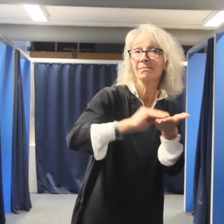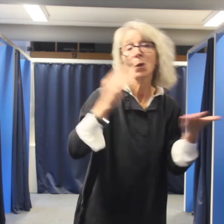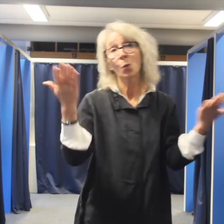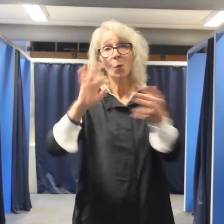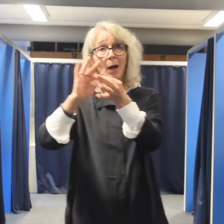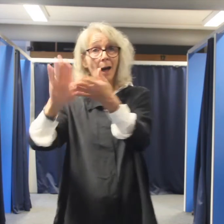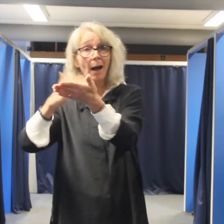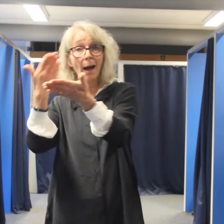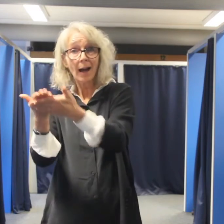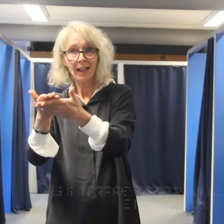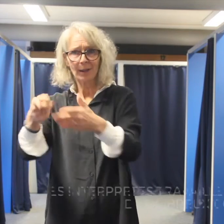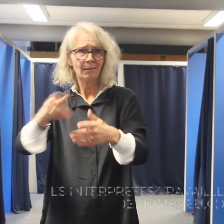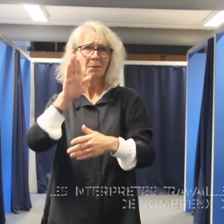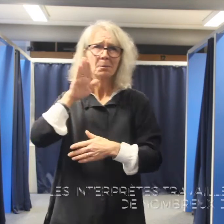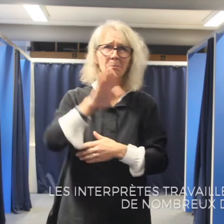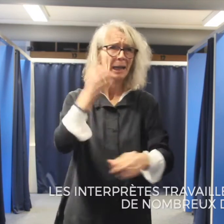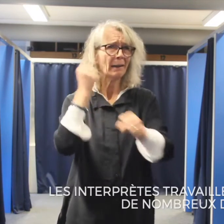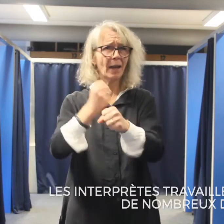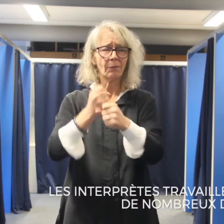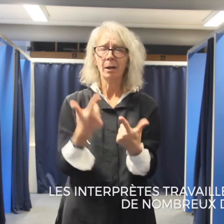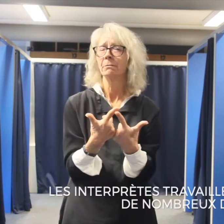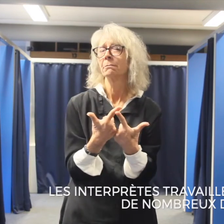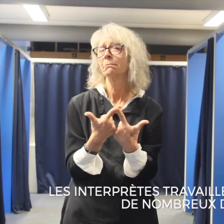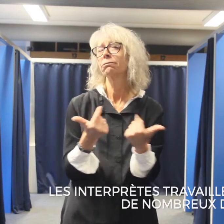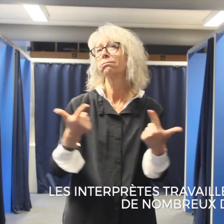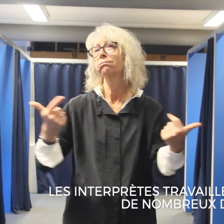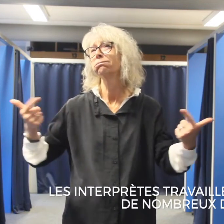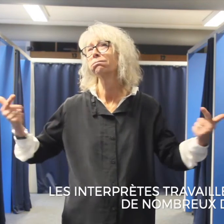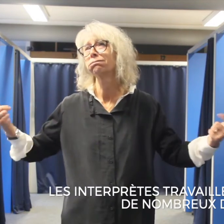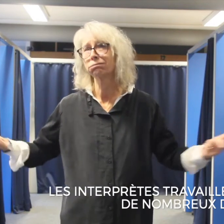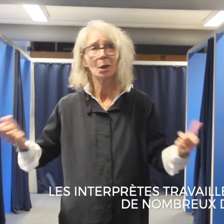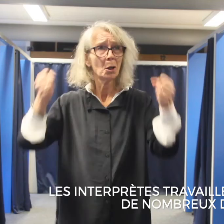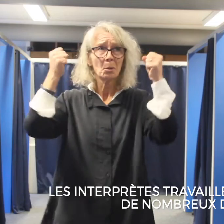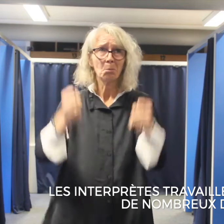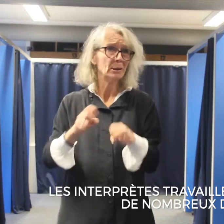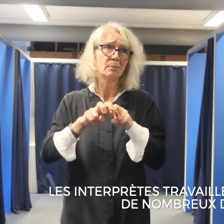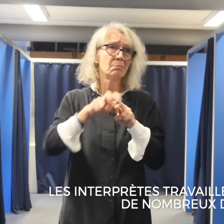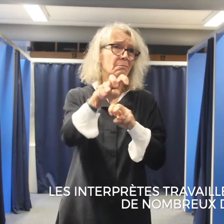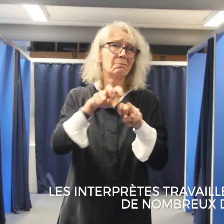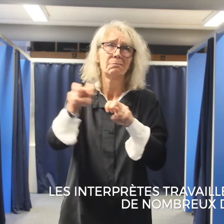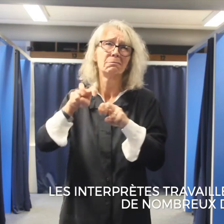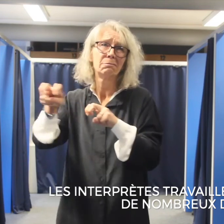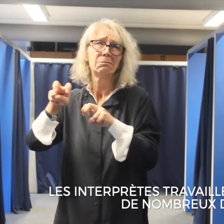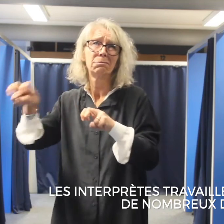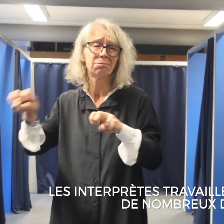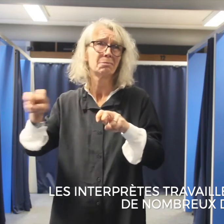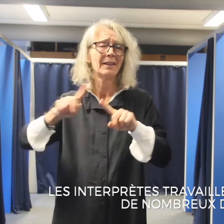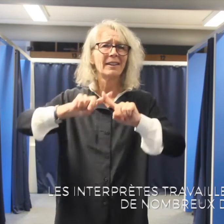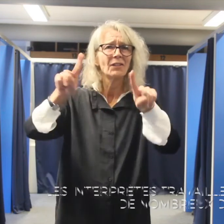du nombre de domaines dans lesquels ils peuvent interpréter. On peut très bien être un